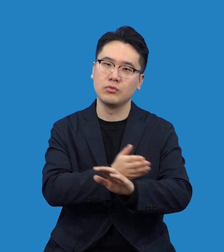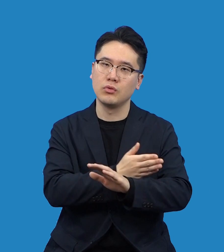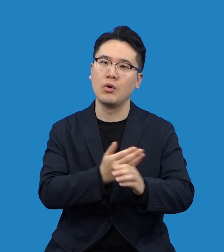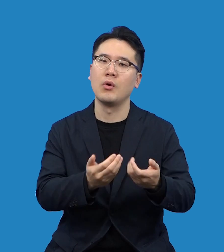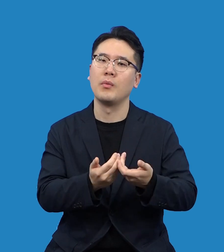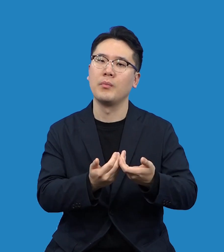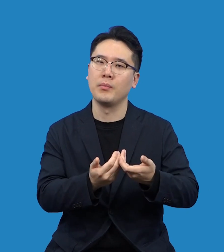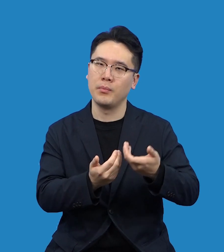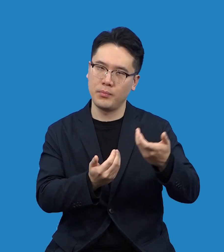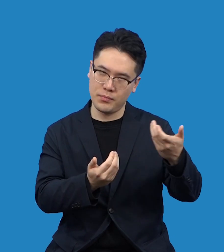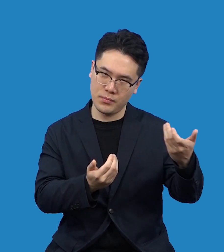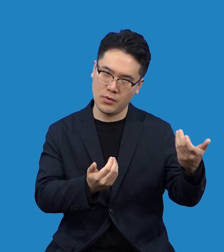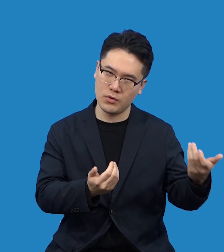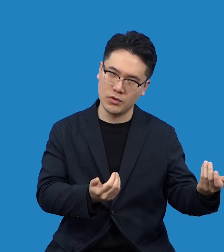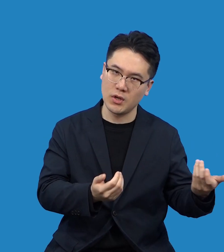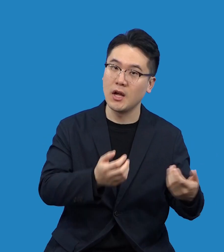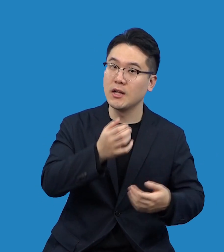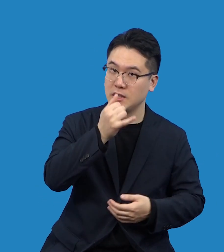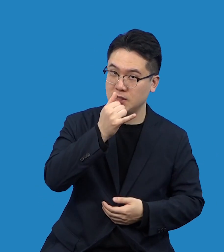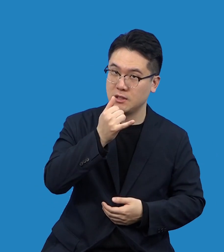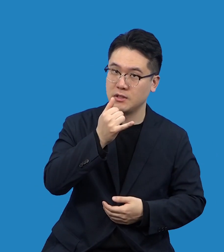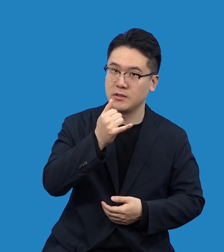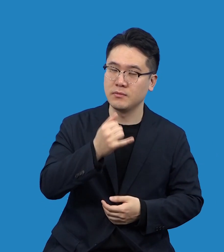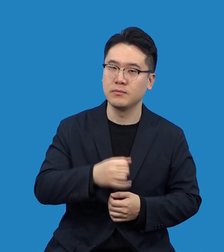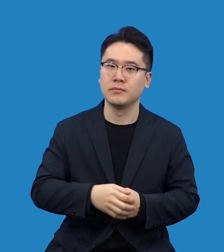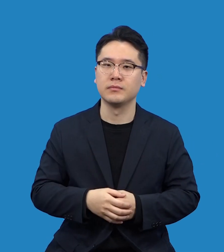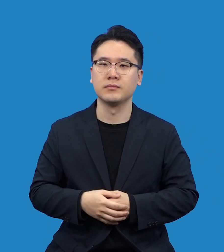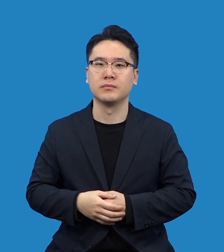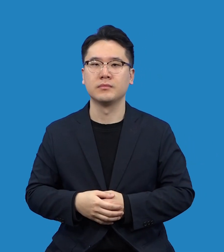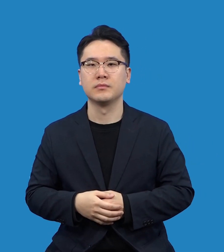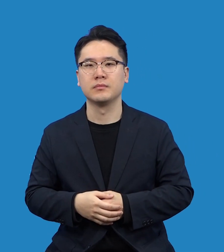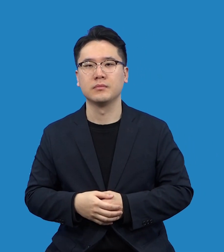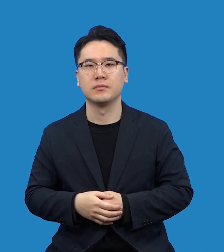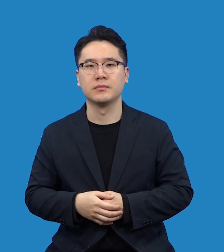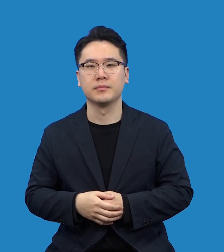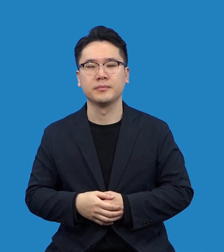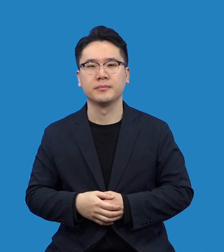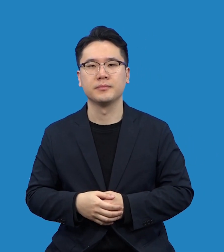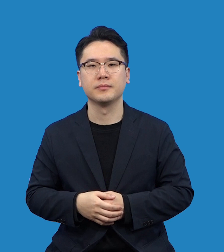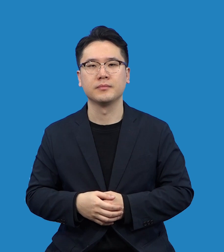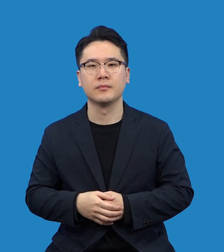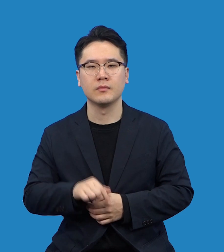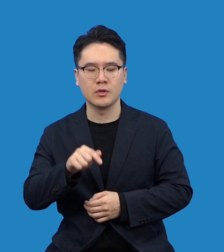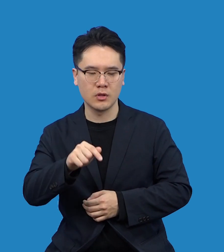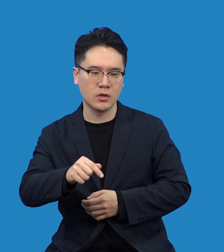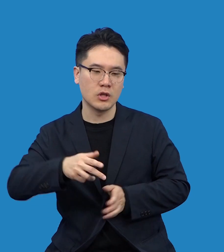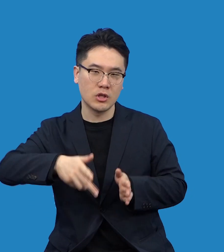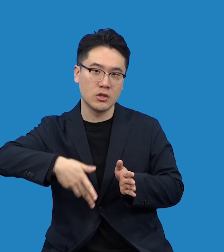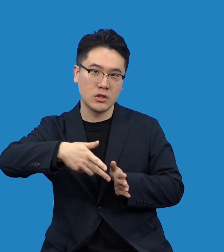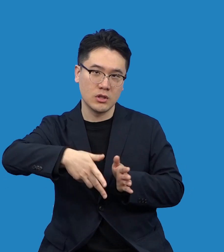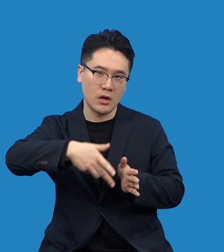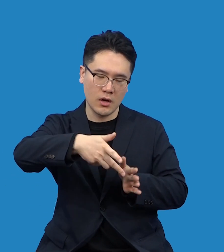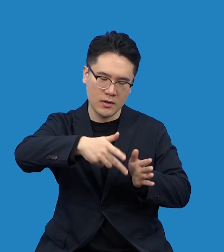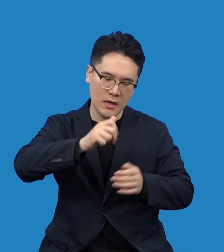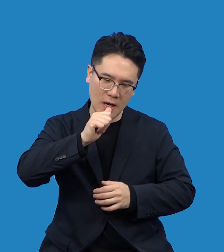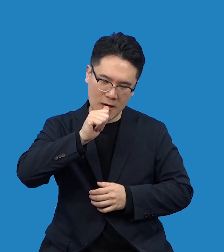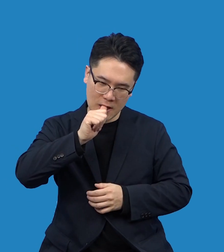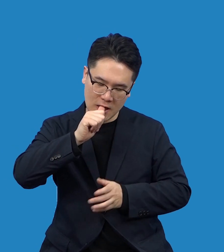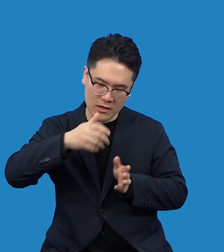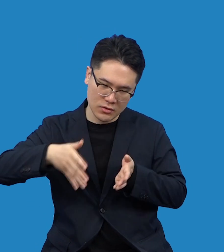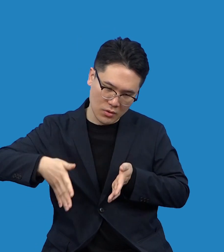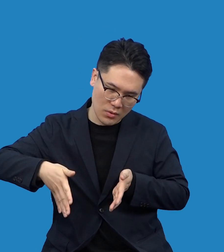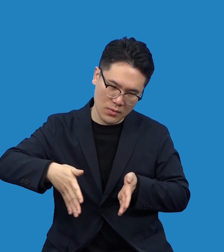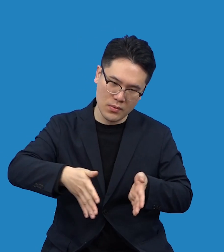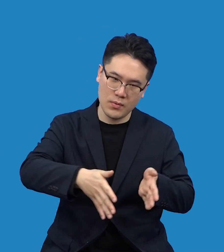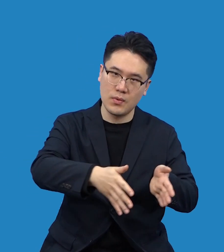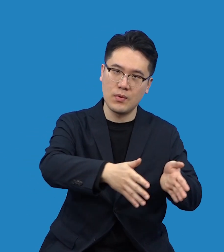있는 마치 봉인된 열차가 선로를 따라서 길을 따라서